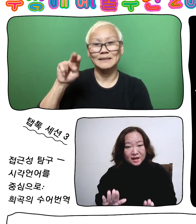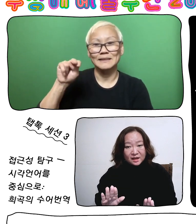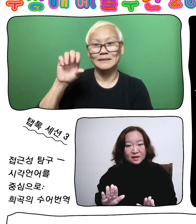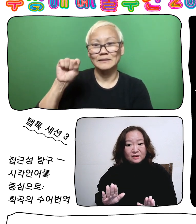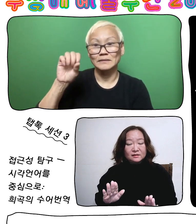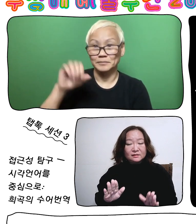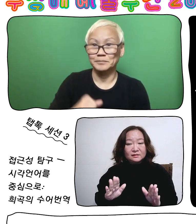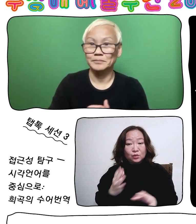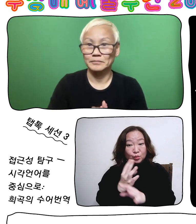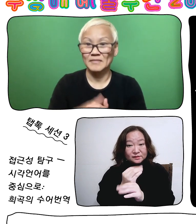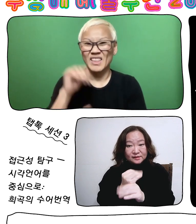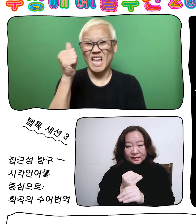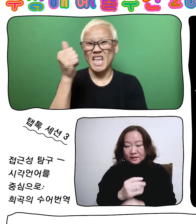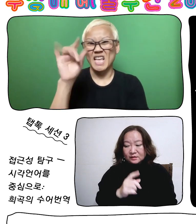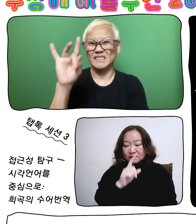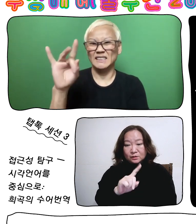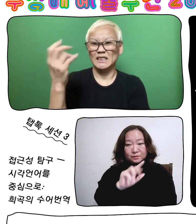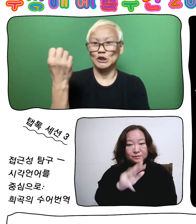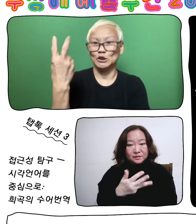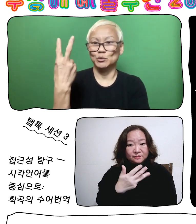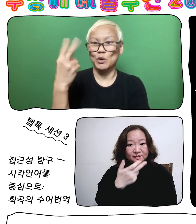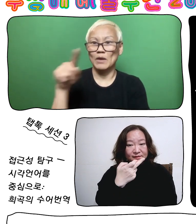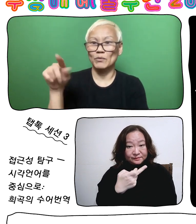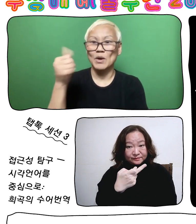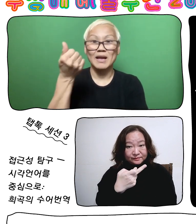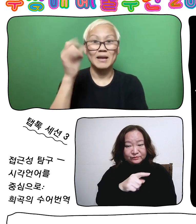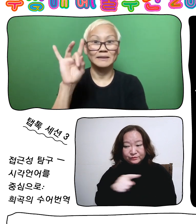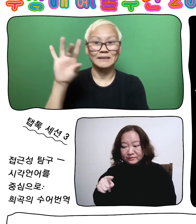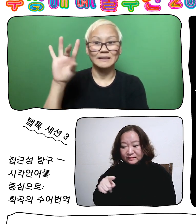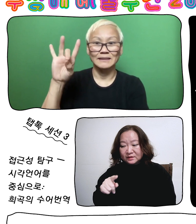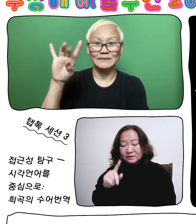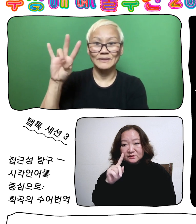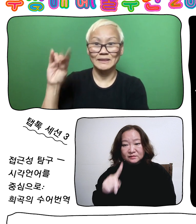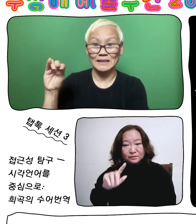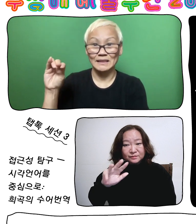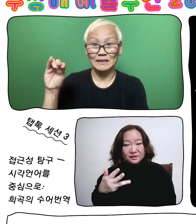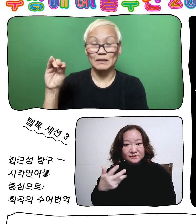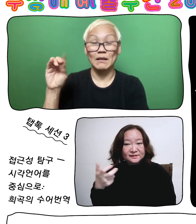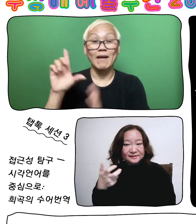이후로 영어 사전이 제작된 시기이기도 합니다.